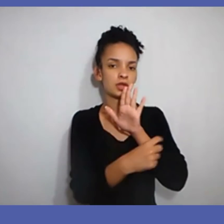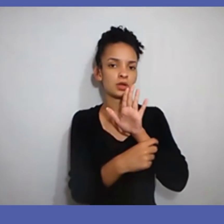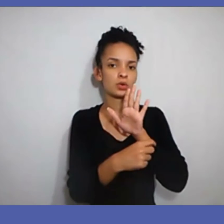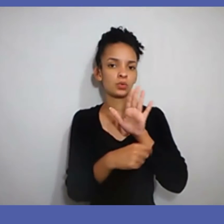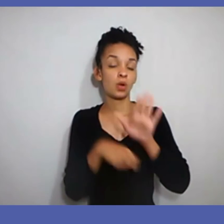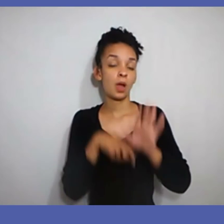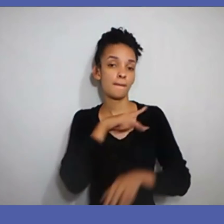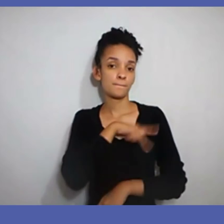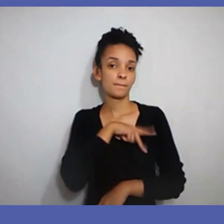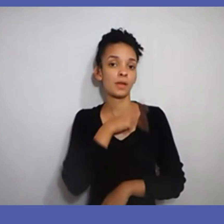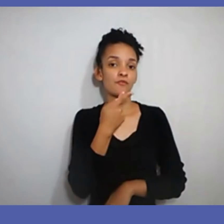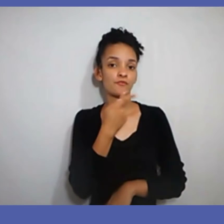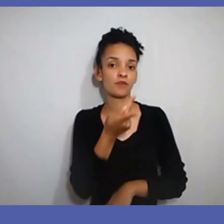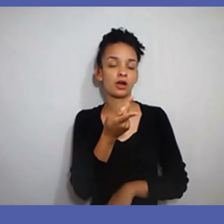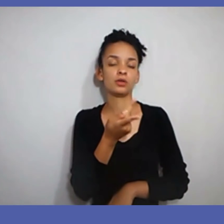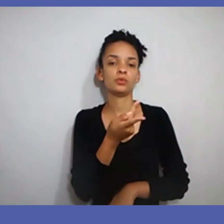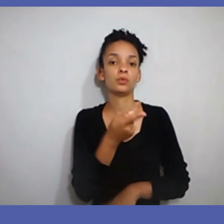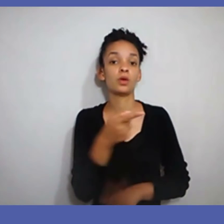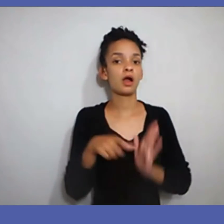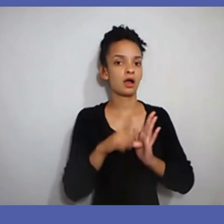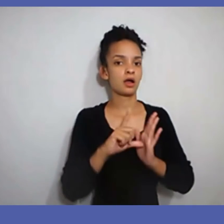na véspera da sua morte,